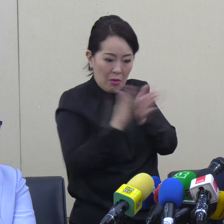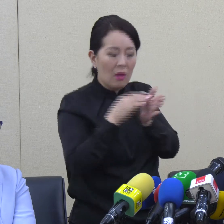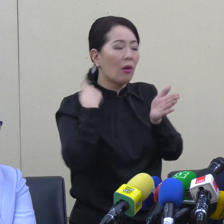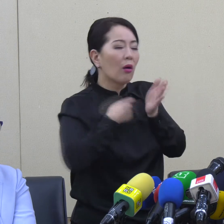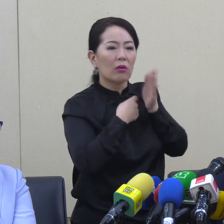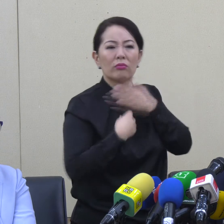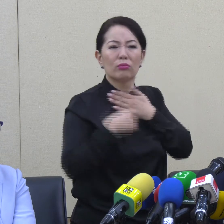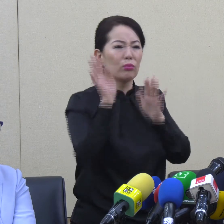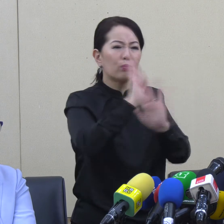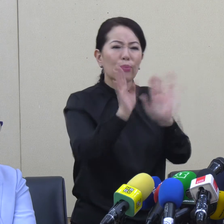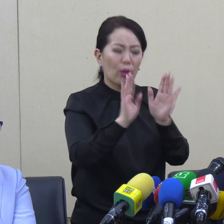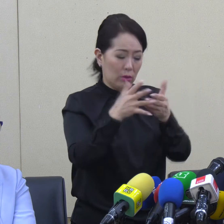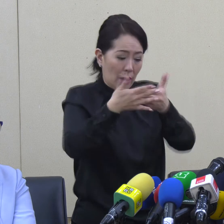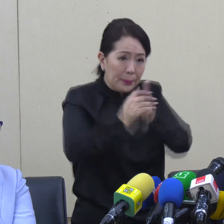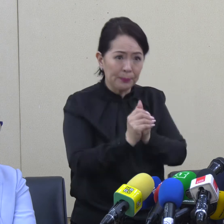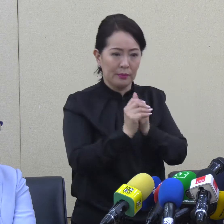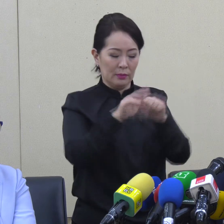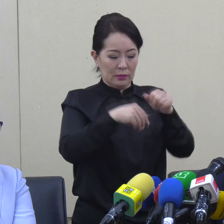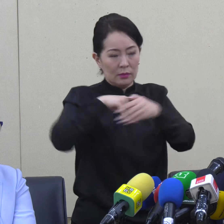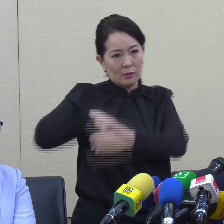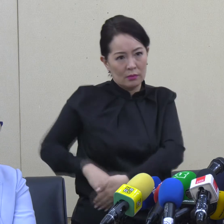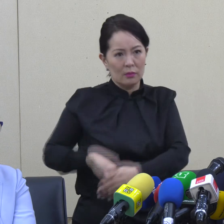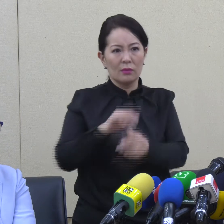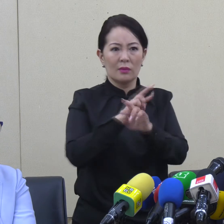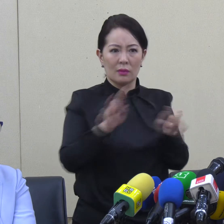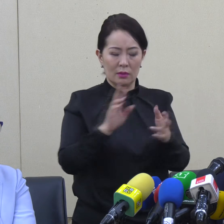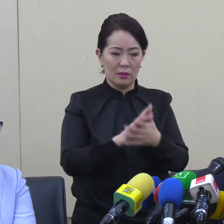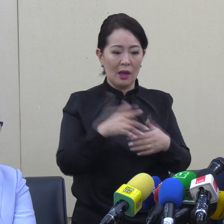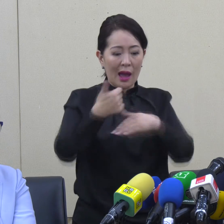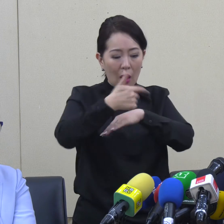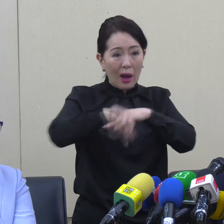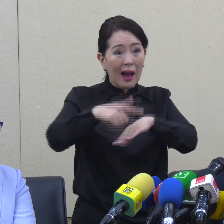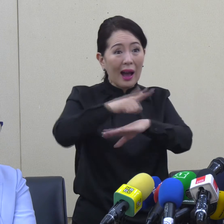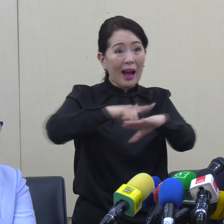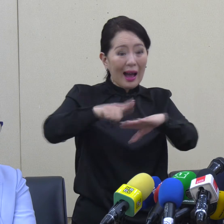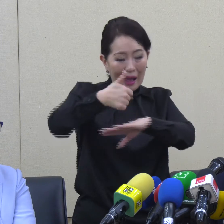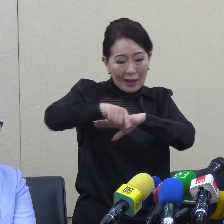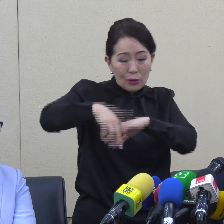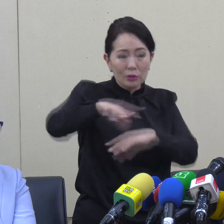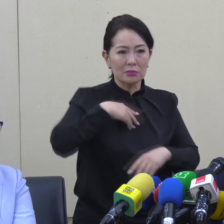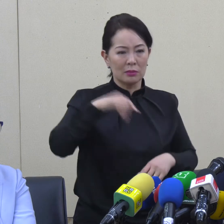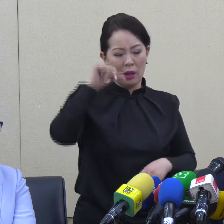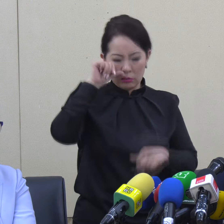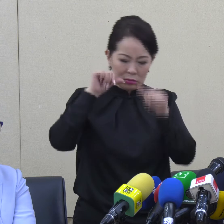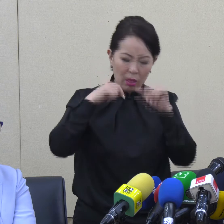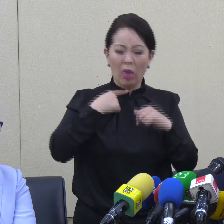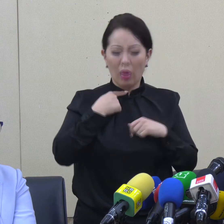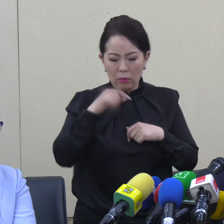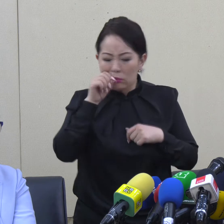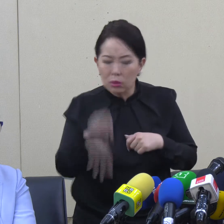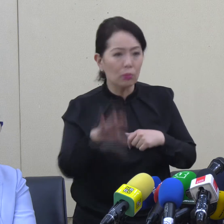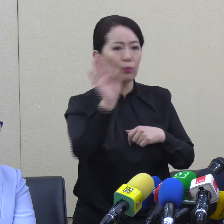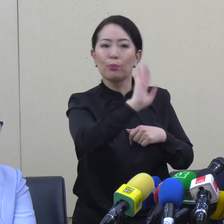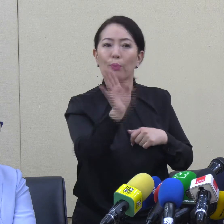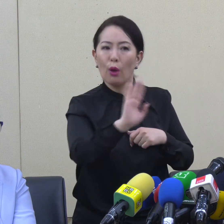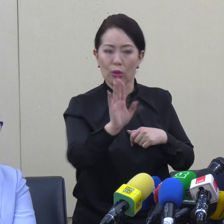жишээтэй. Тэгээ гудамж одоо ор явж байгаа улс бол нус тэрий хаяхгүй байх хэрэгтэй. Энэ бол ерөөсөө дадал болсон улсууд